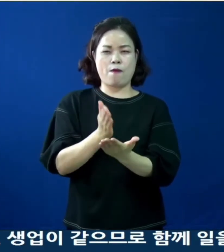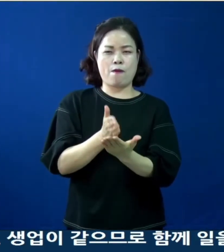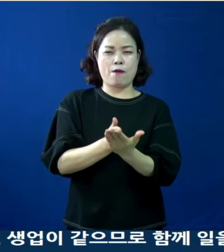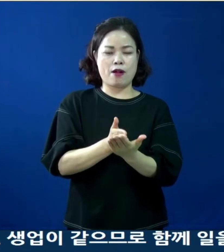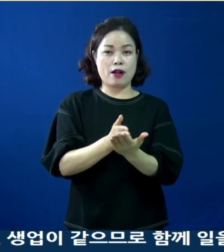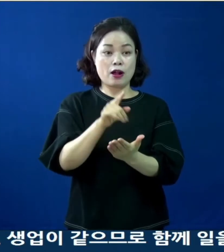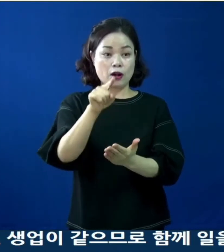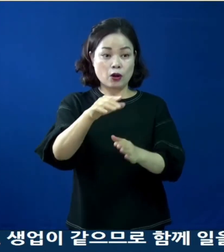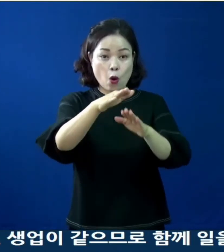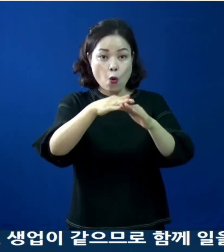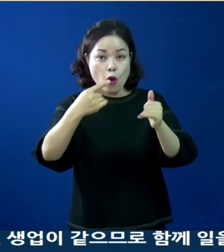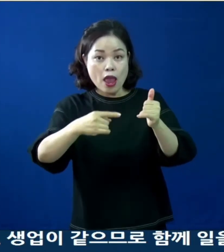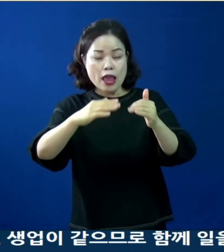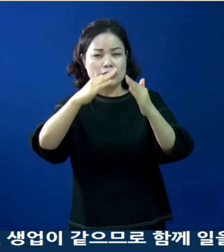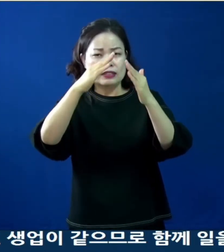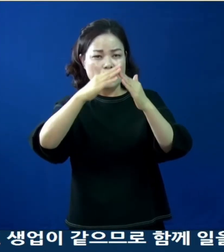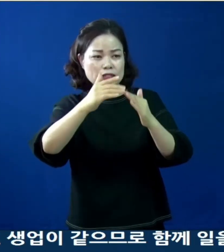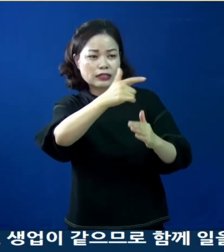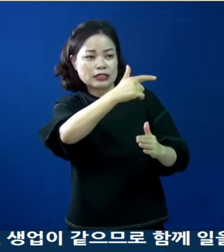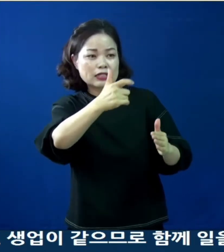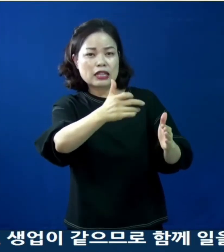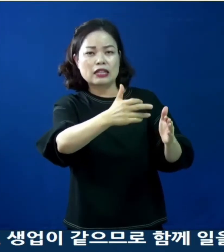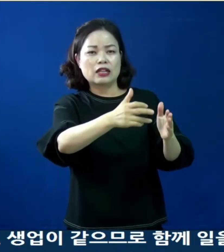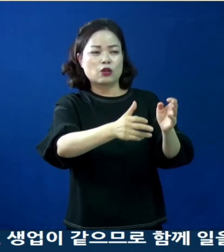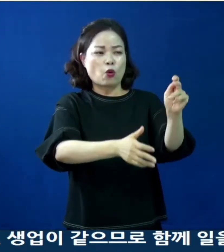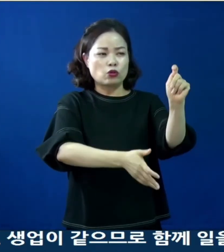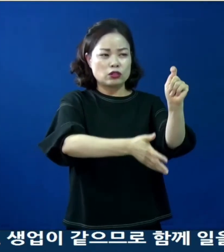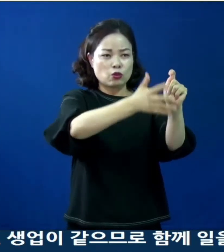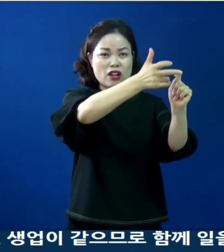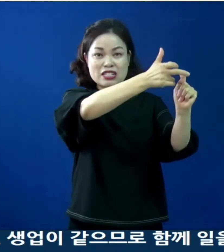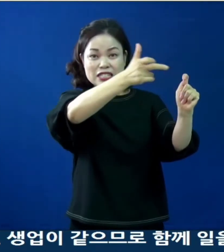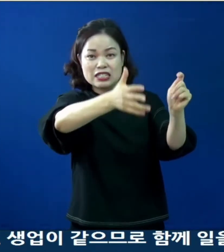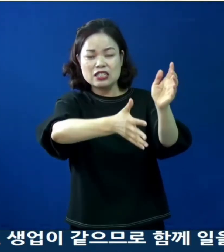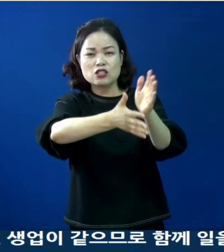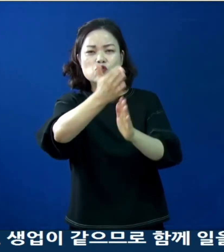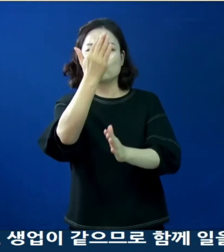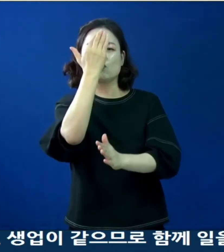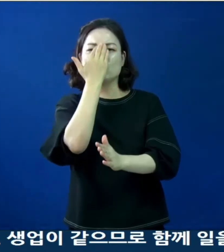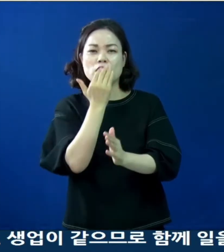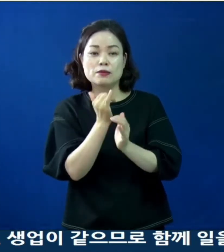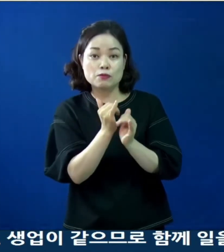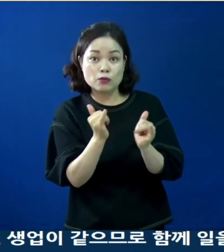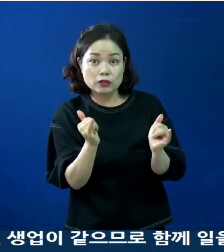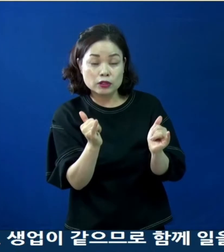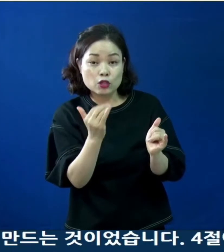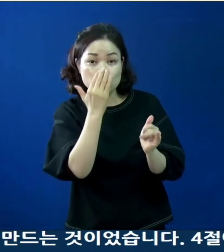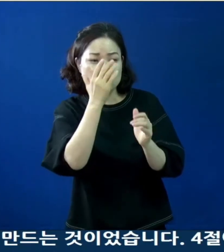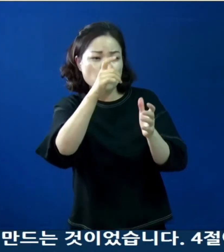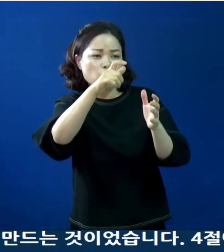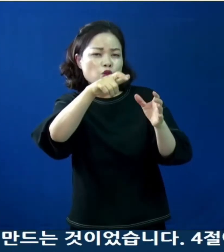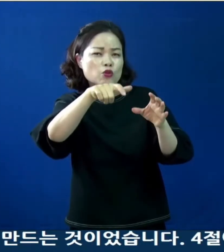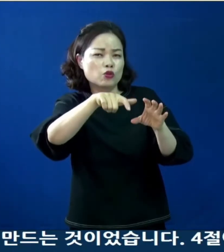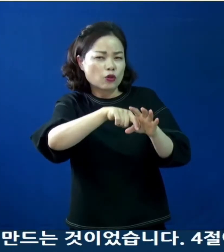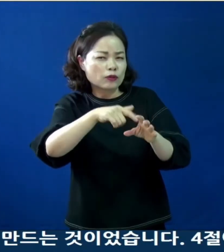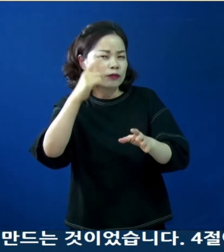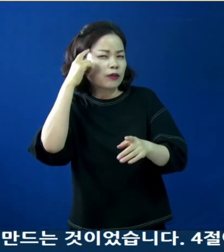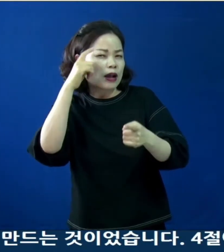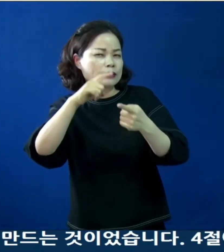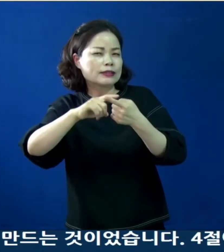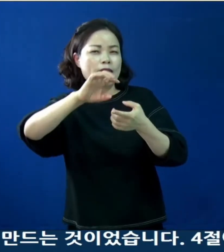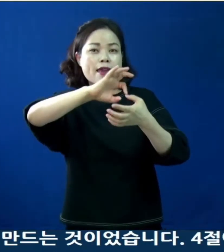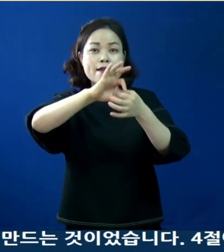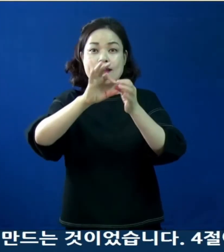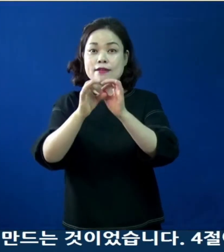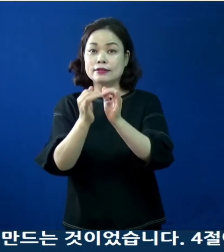회당에는 고린도가 대도시였던 것만큼 유대인 못지않게 유대교에 관심이 있었던